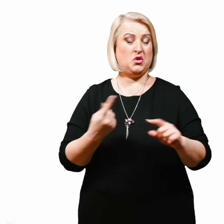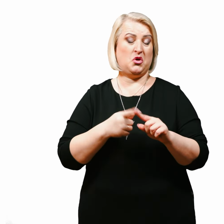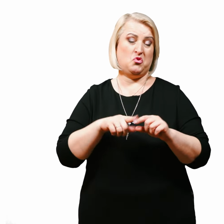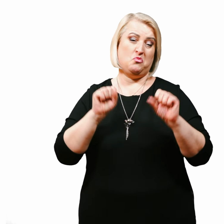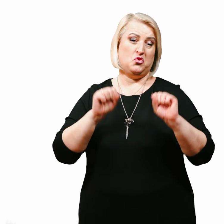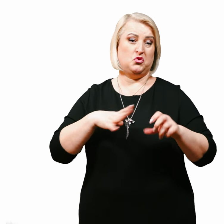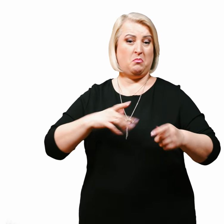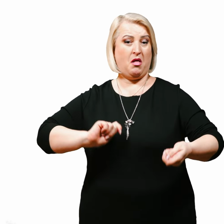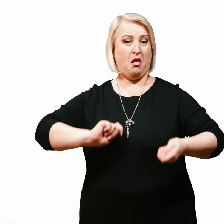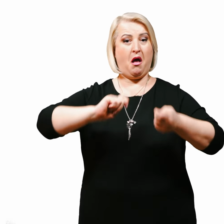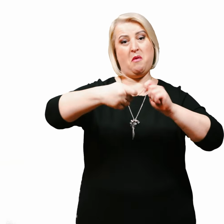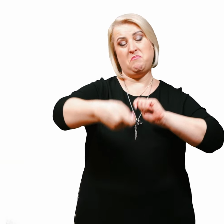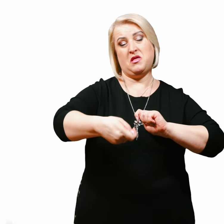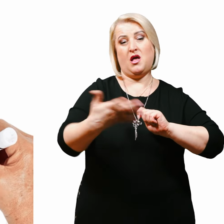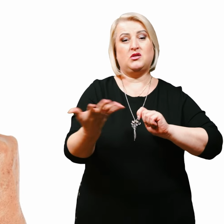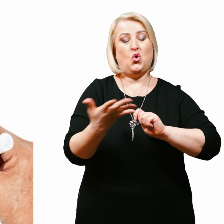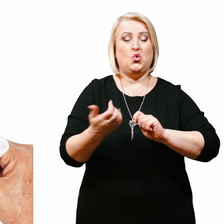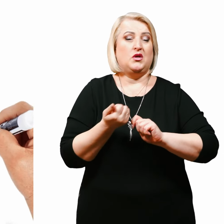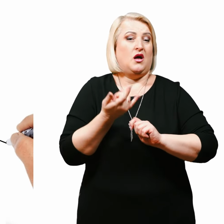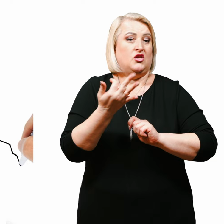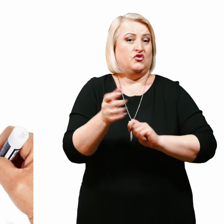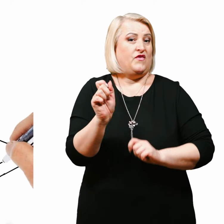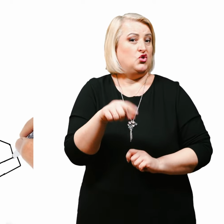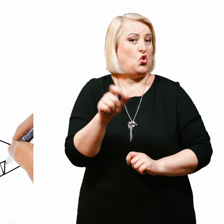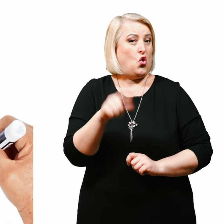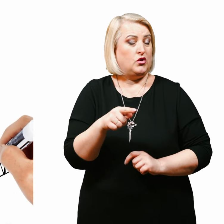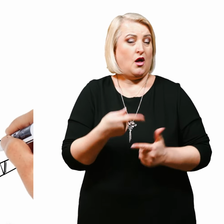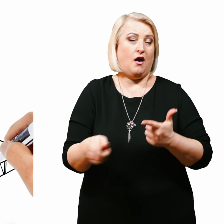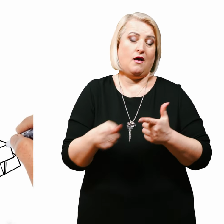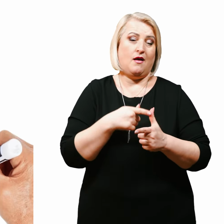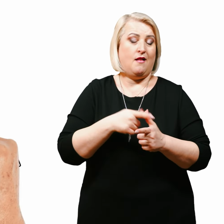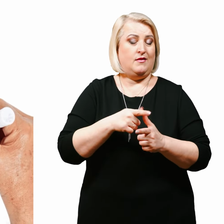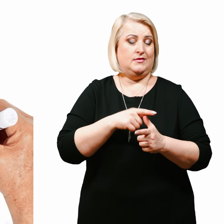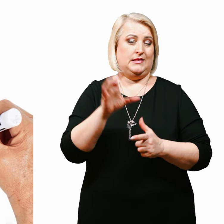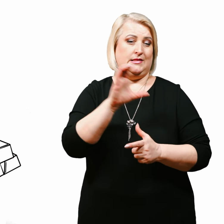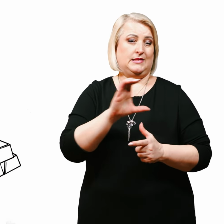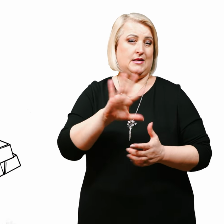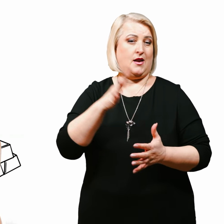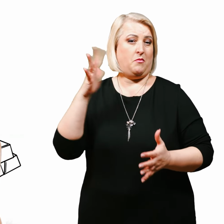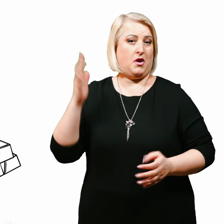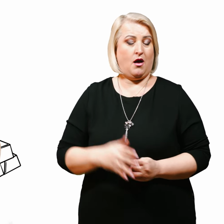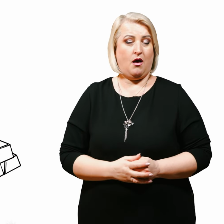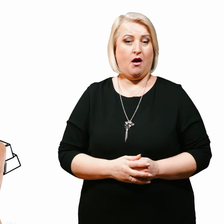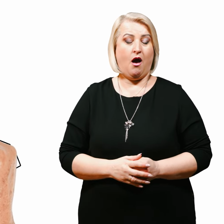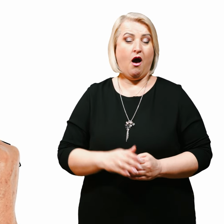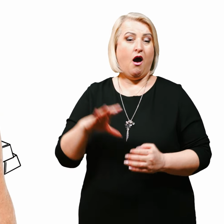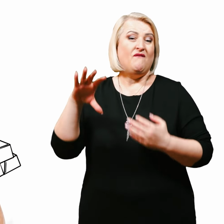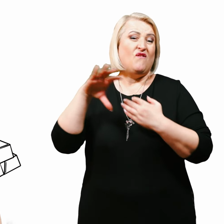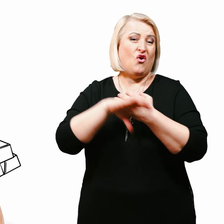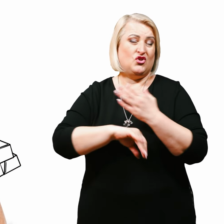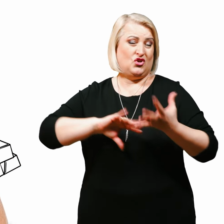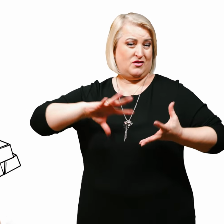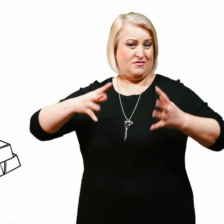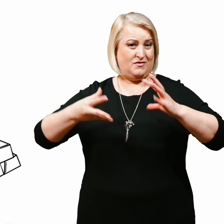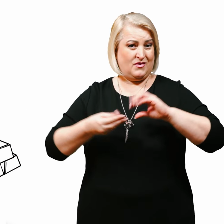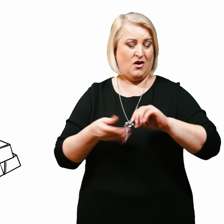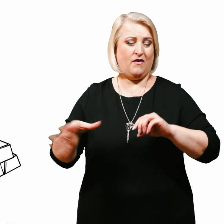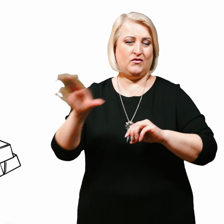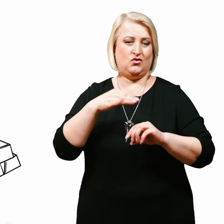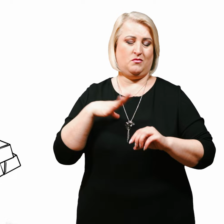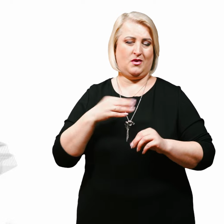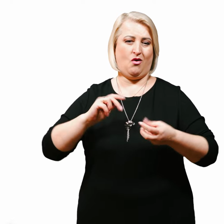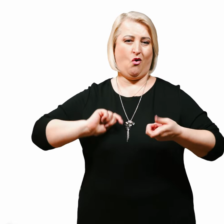было обменять на определенное количество золота или серебра. Но в конечном итоге все сводилось к обмену.